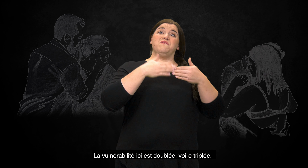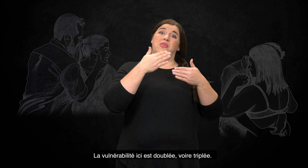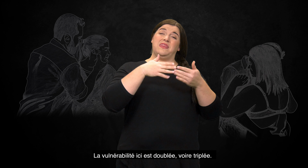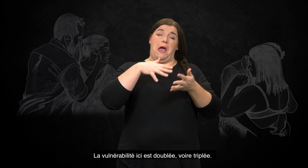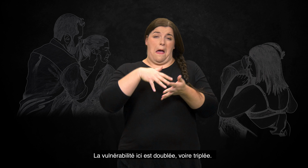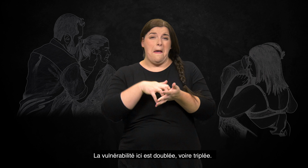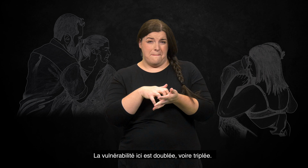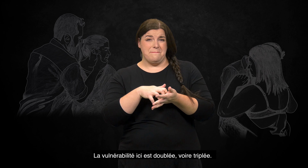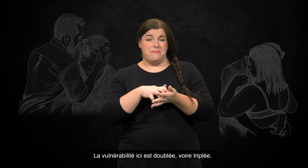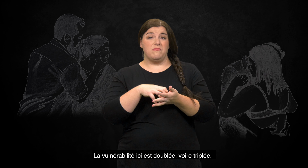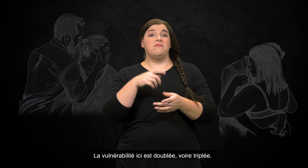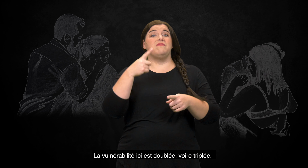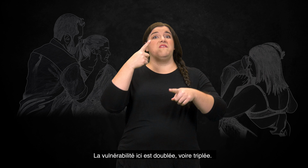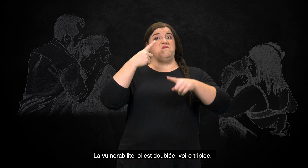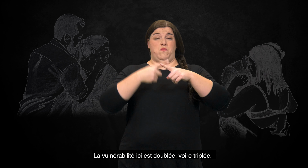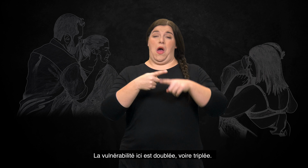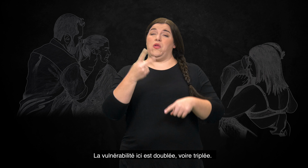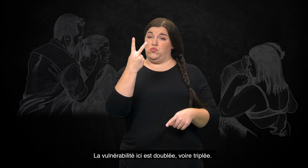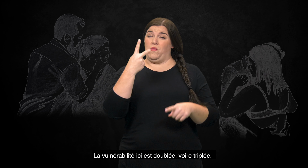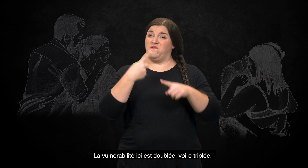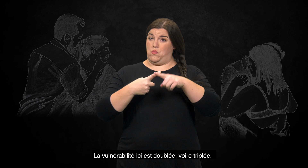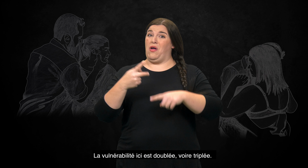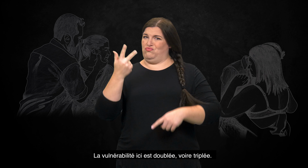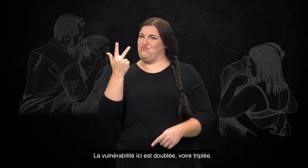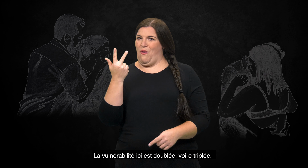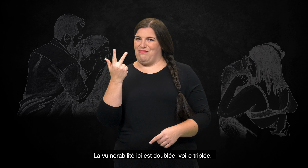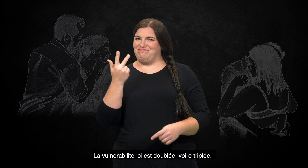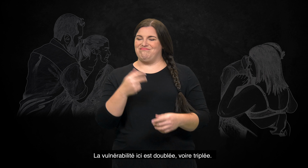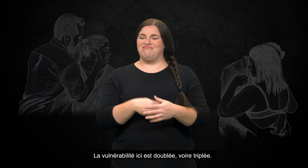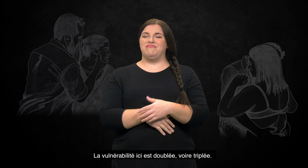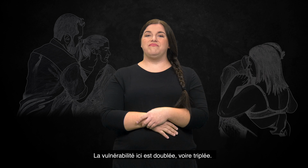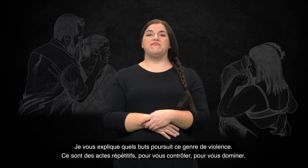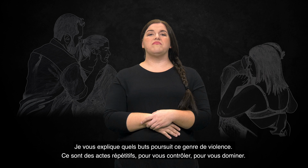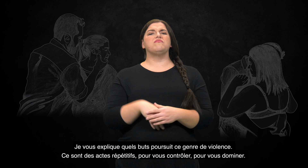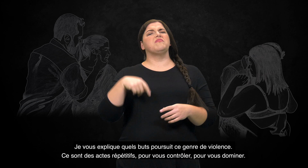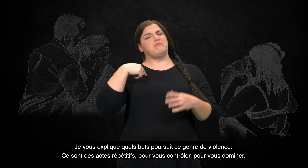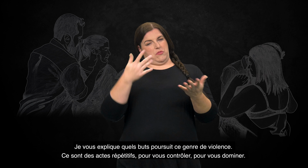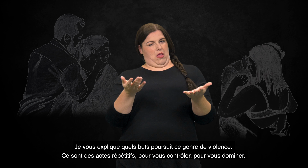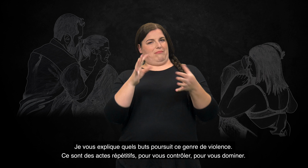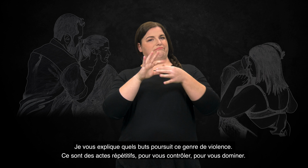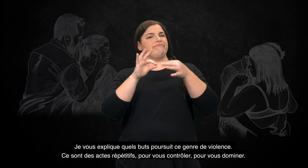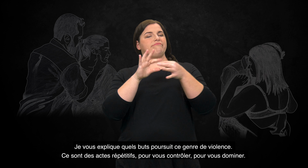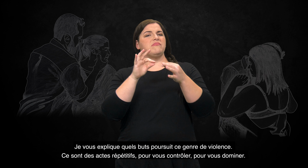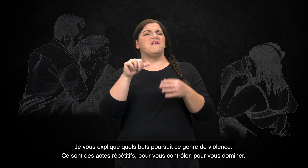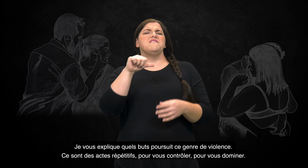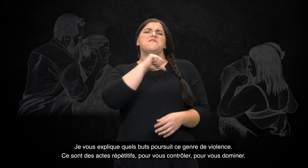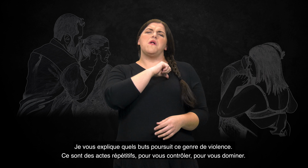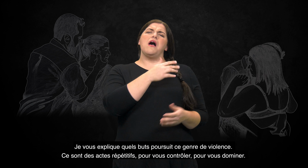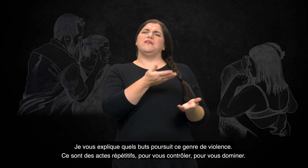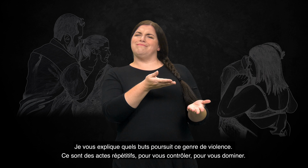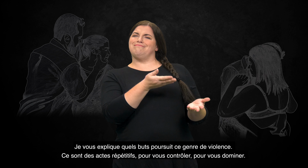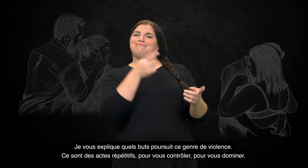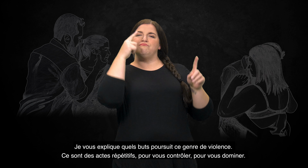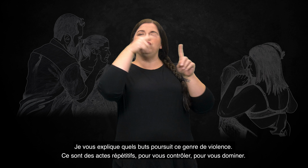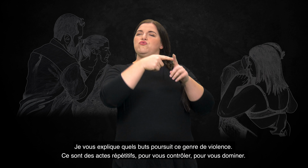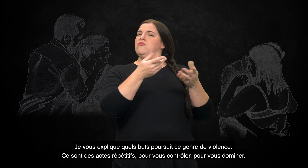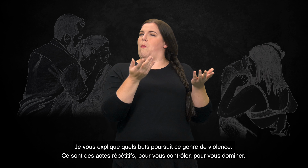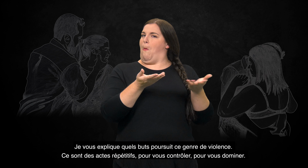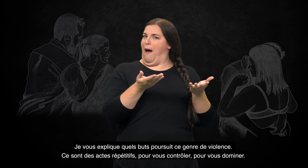La vulnérabilité ici est doublée, voire triplée. Je vous explique quel but poursuit ce genre de violence. Ce sont